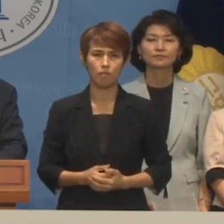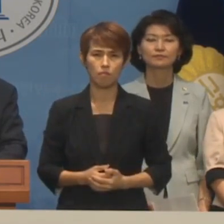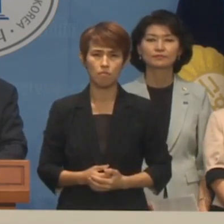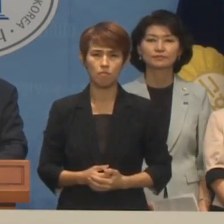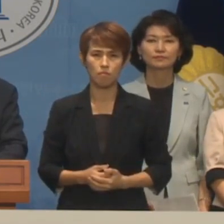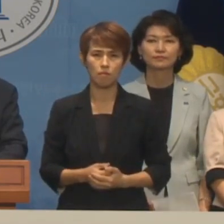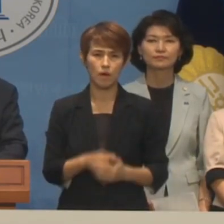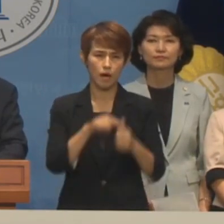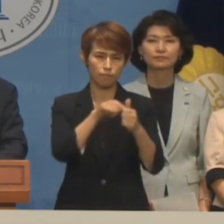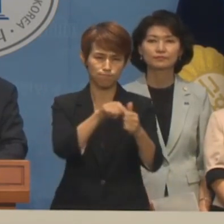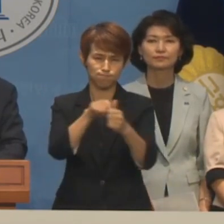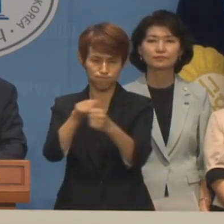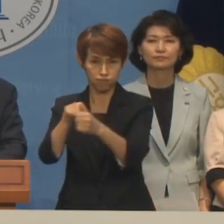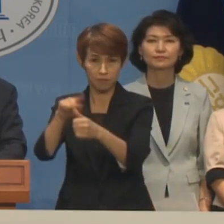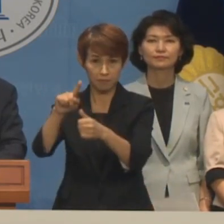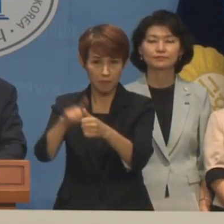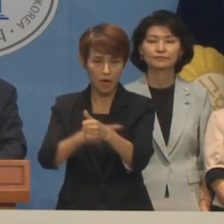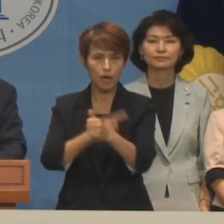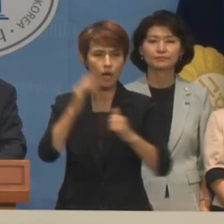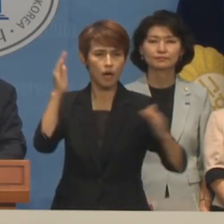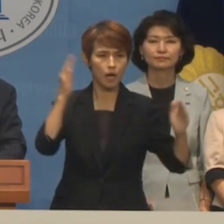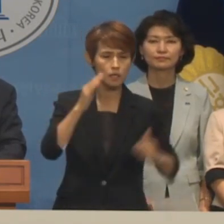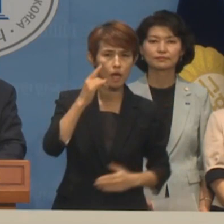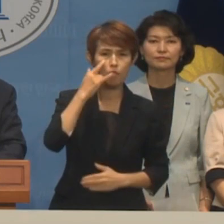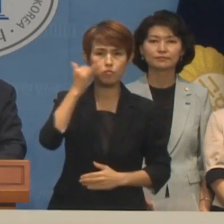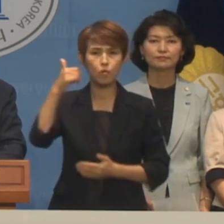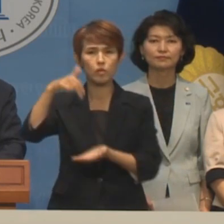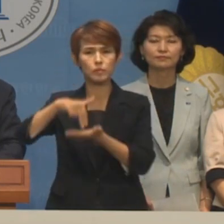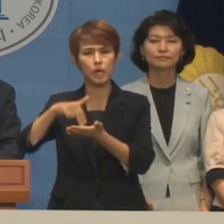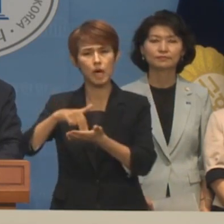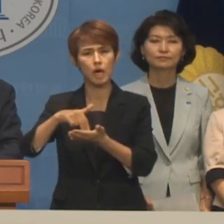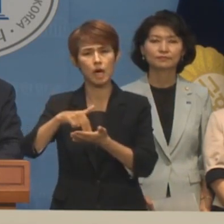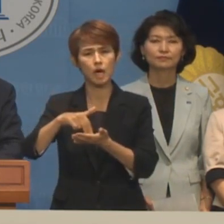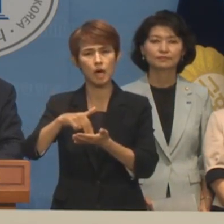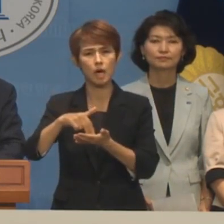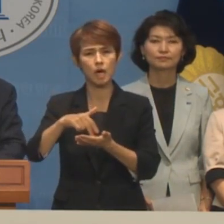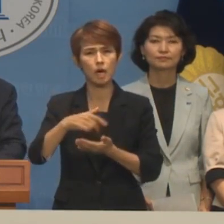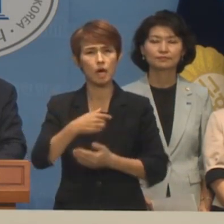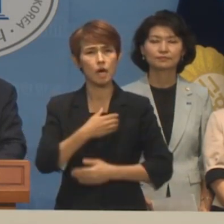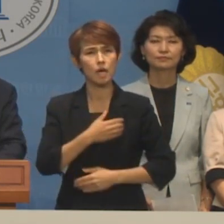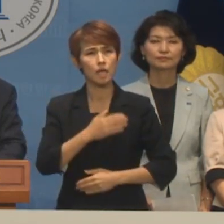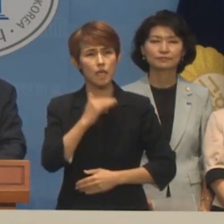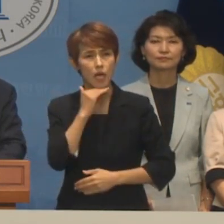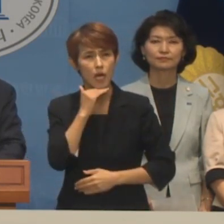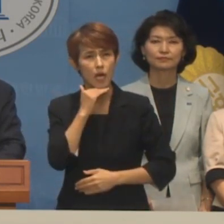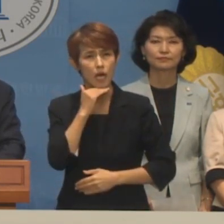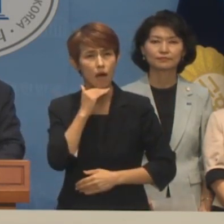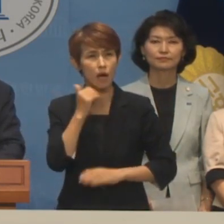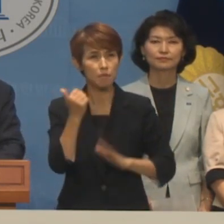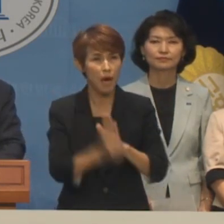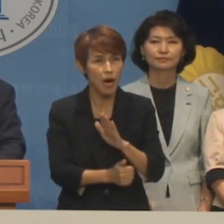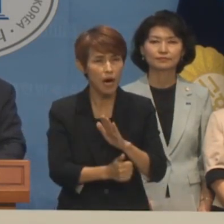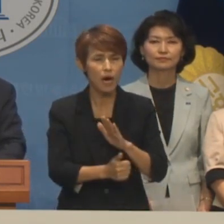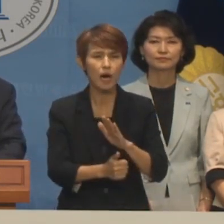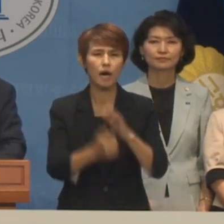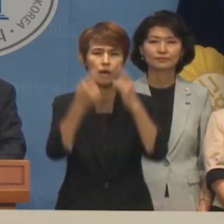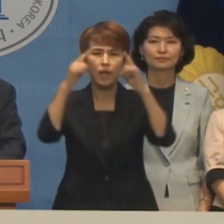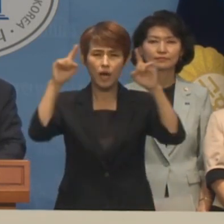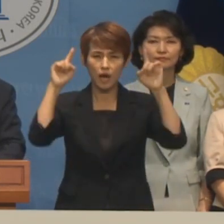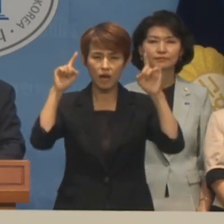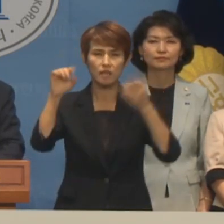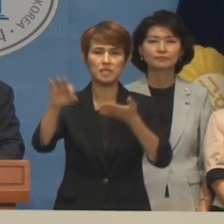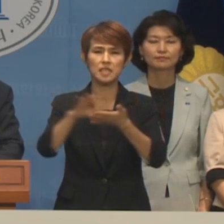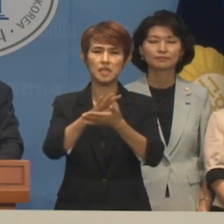강요 등으로 학생과 학부모에게는 희망 고문이고 대학에는 재정적 인센티브라는